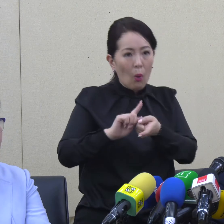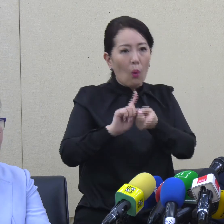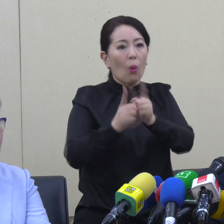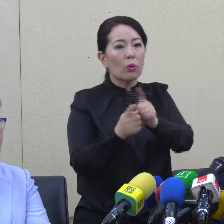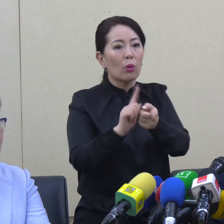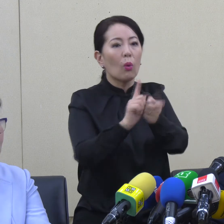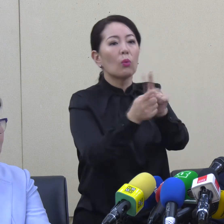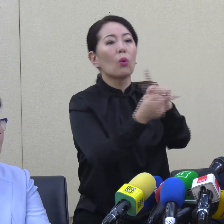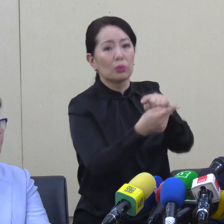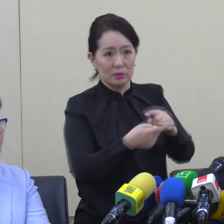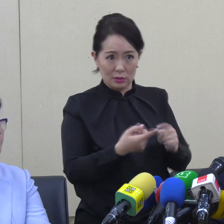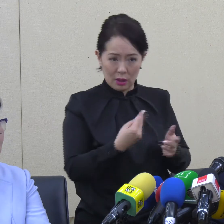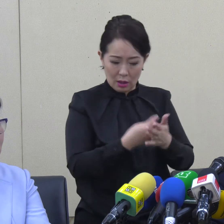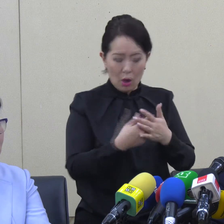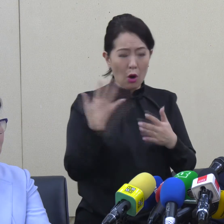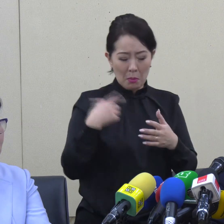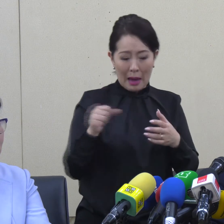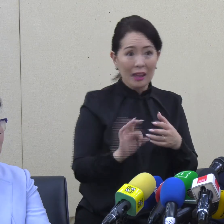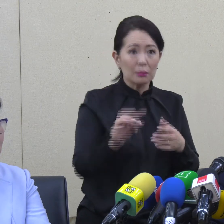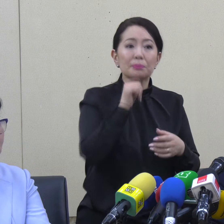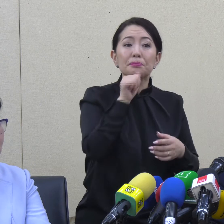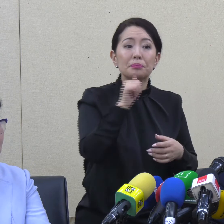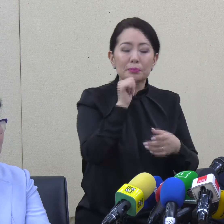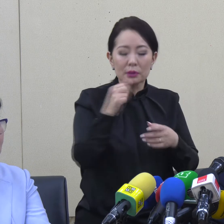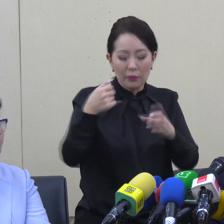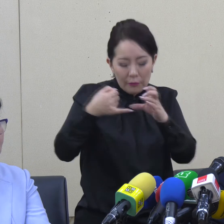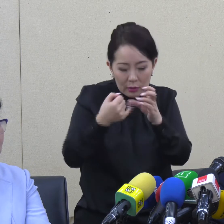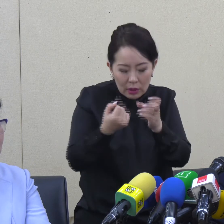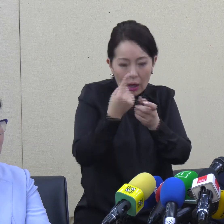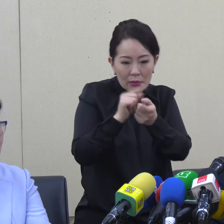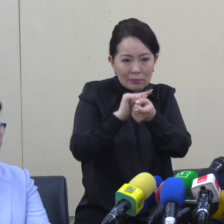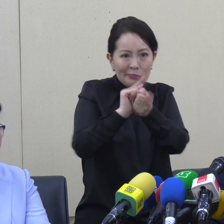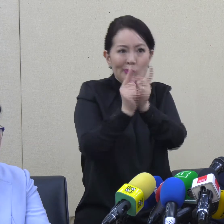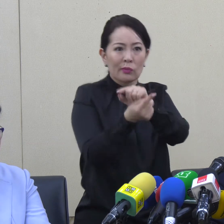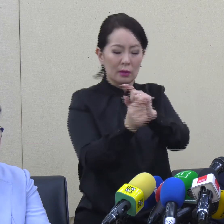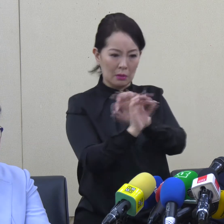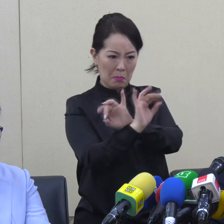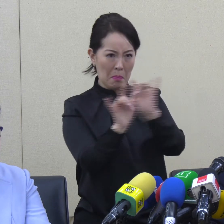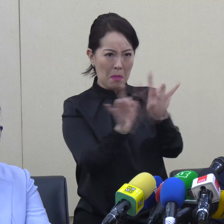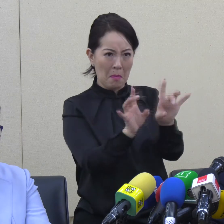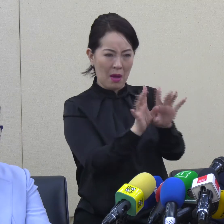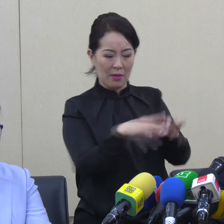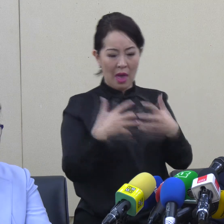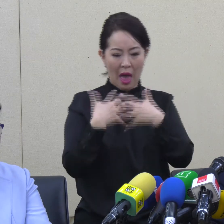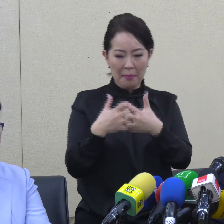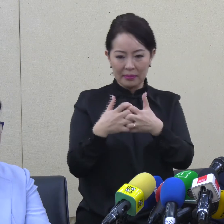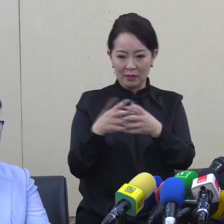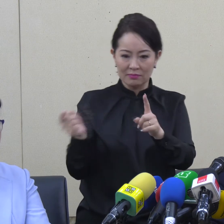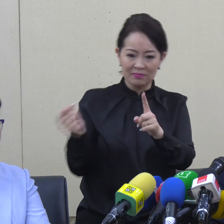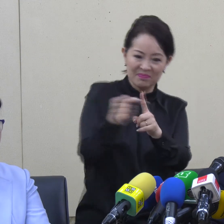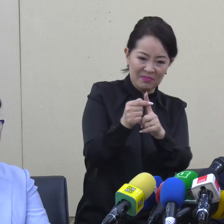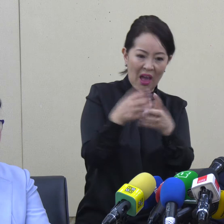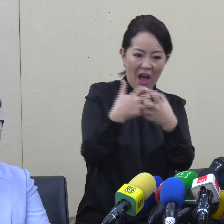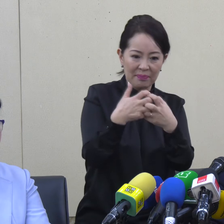үгүй болсон ховор гэж бас урд нь бид нэр ярьжсэн. Тэгэхээр шинэ мутацид орсон энэ амтнаас шилжиж амтнал руу ороод